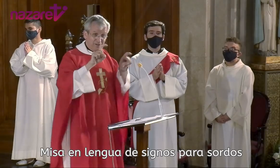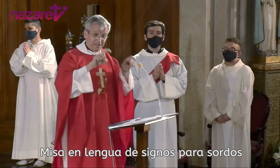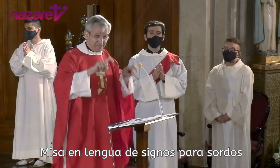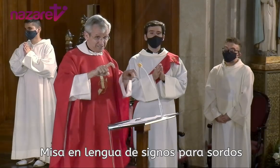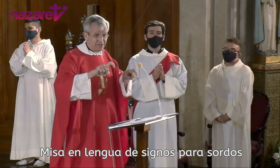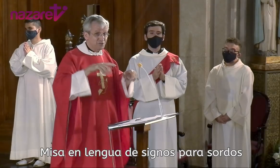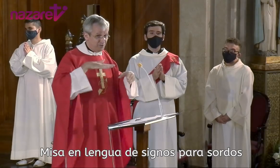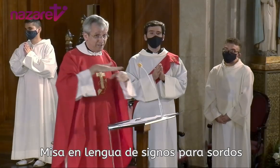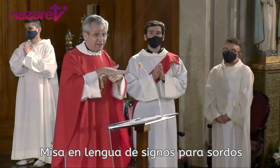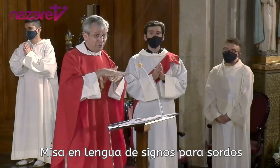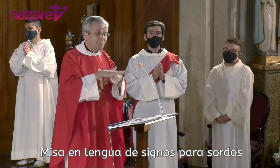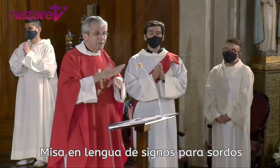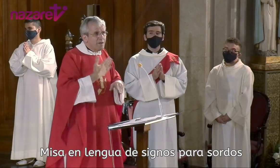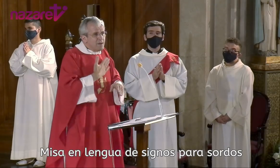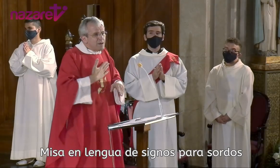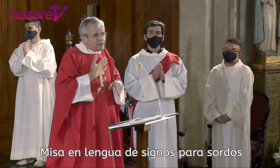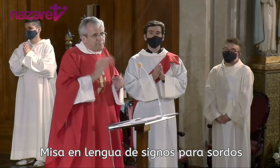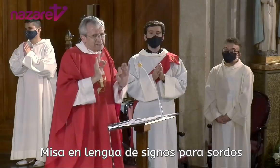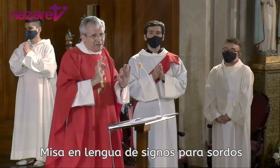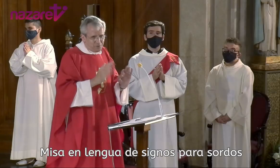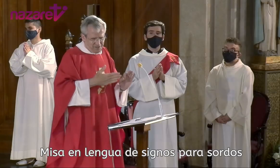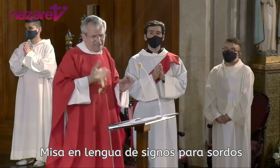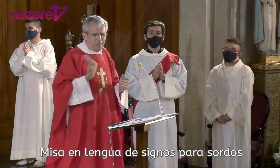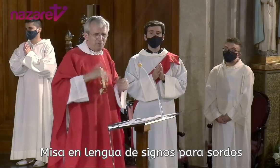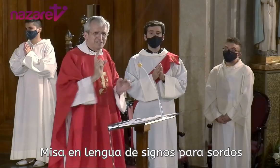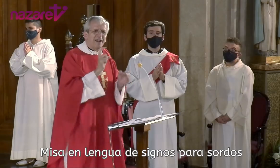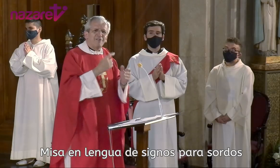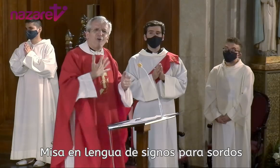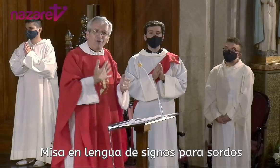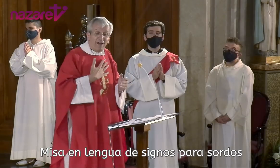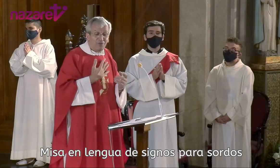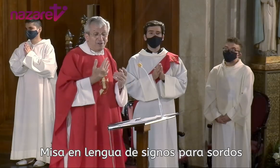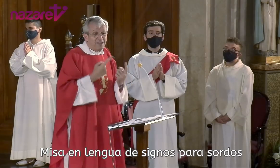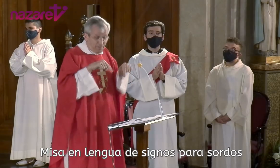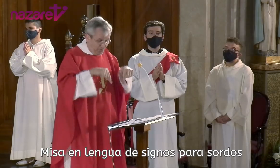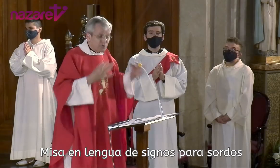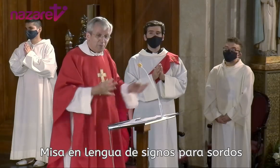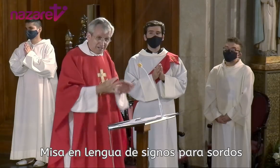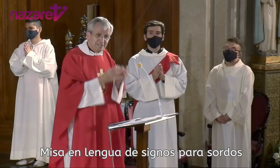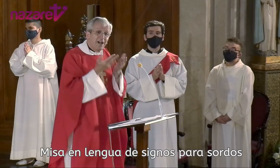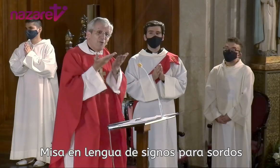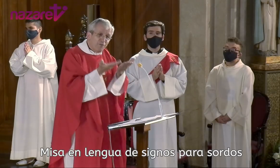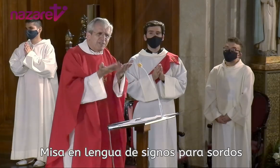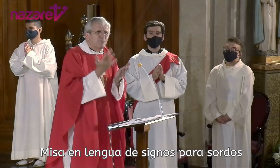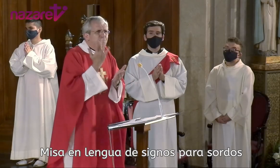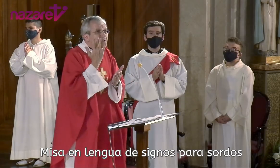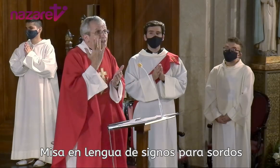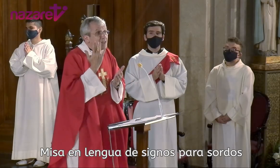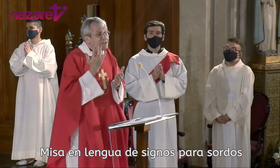ese descanso eterno que pensamos que ya puede estar gozando y que por eso en la Eucaristía lo ofrecemos por si necesitara